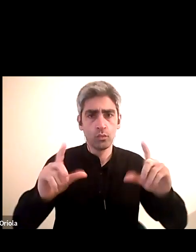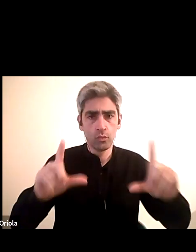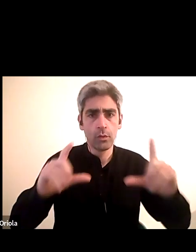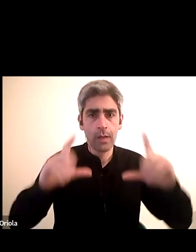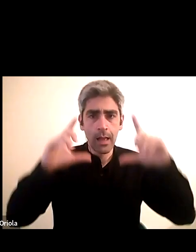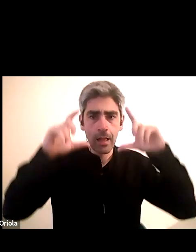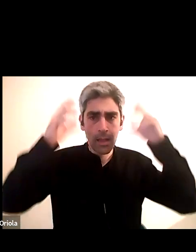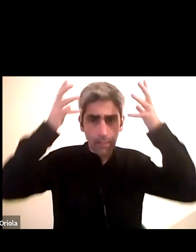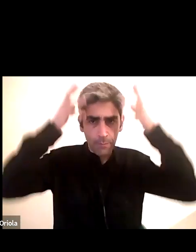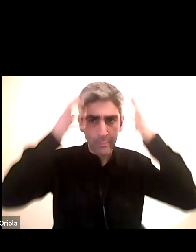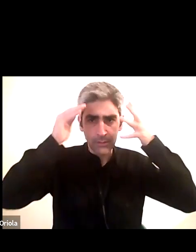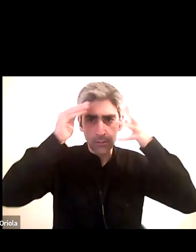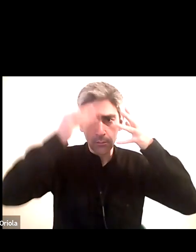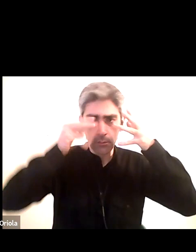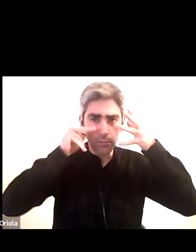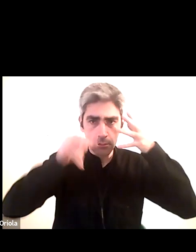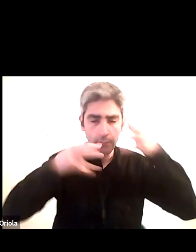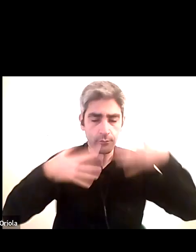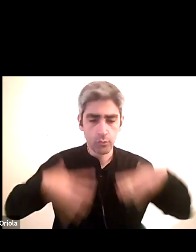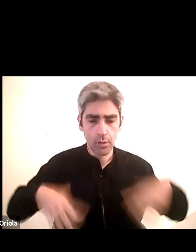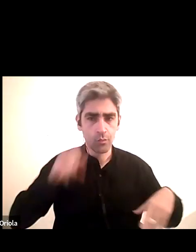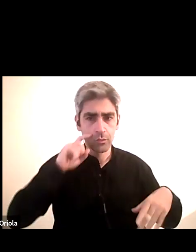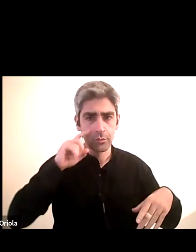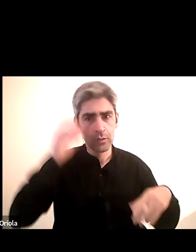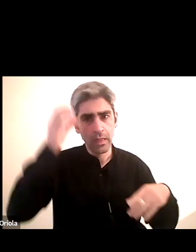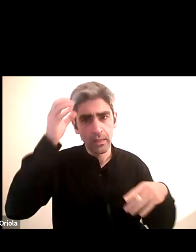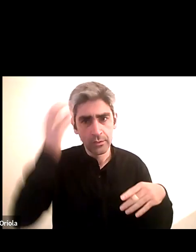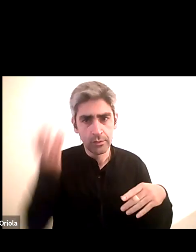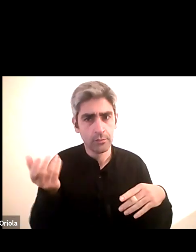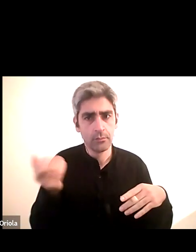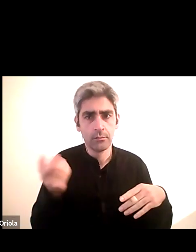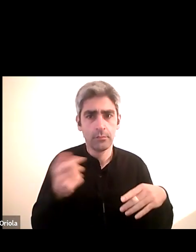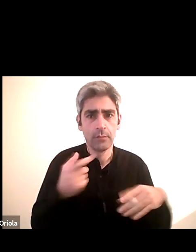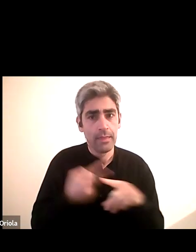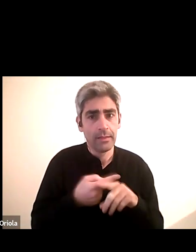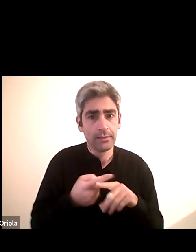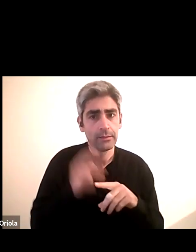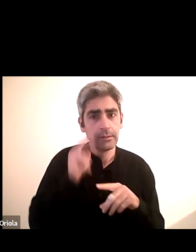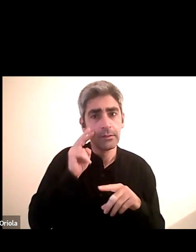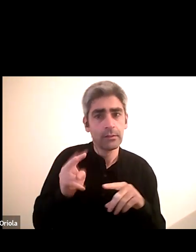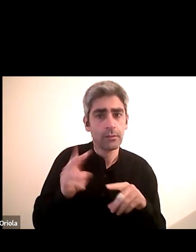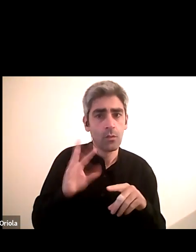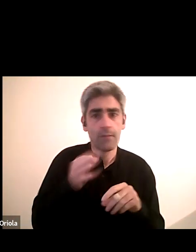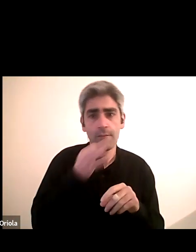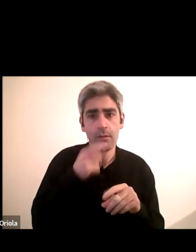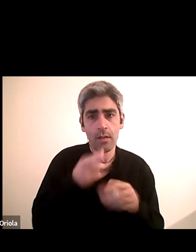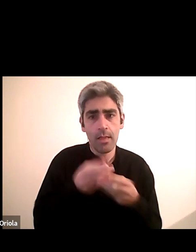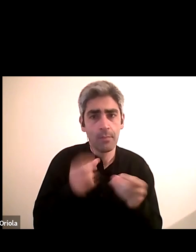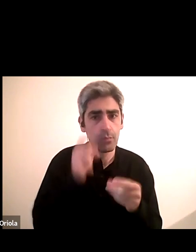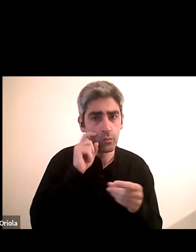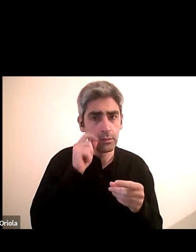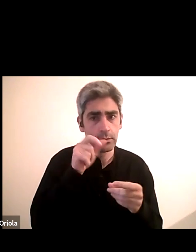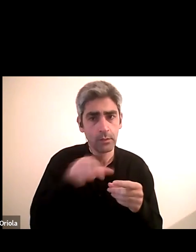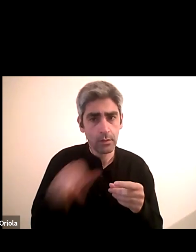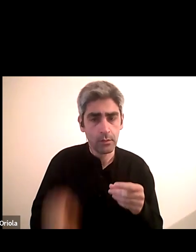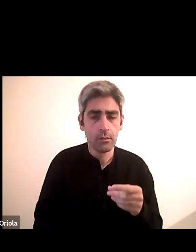capacetes, vestuário de proteção inteligente, o que é muito interessante para quando se está a falar de equipamentos de proteção.